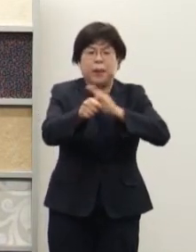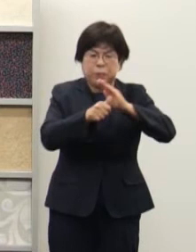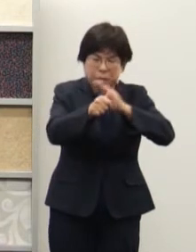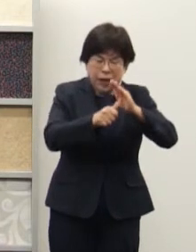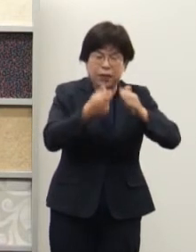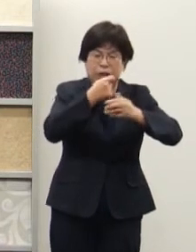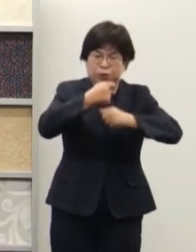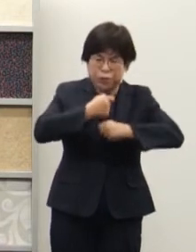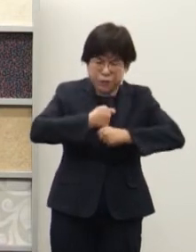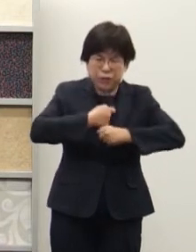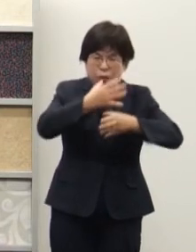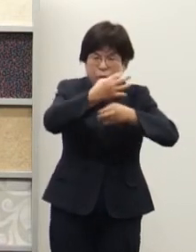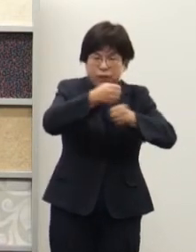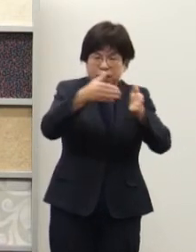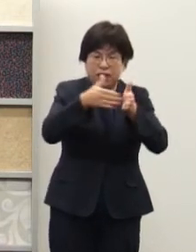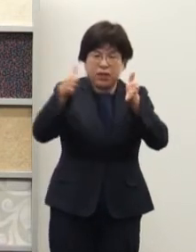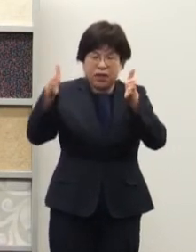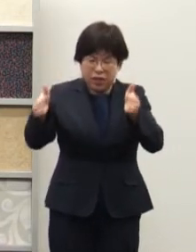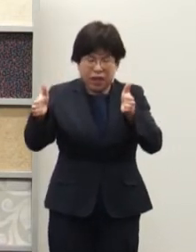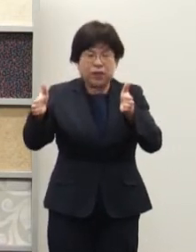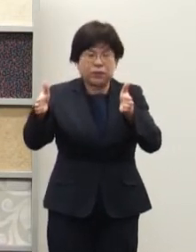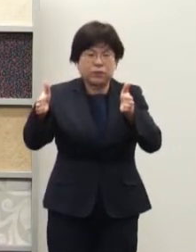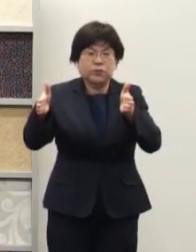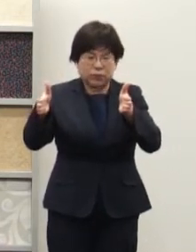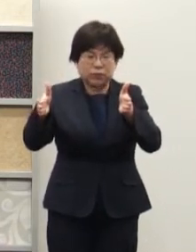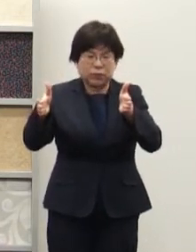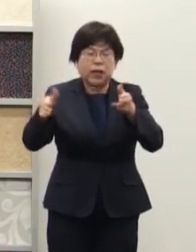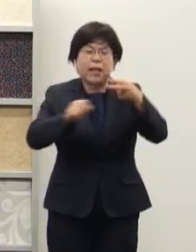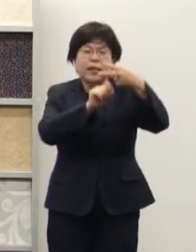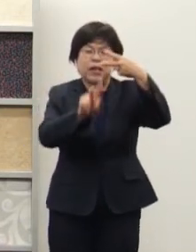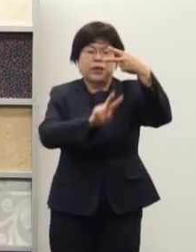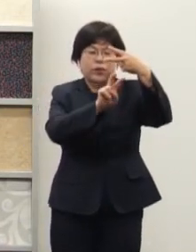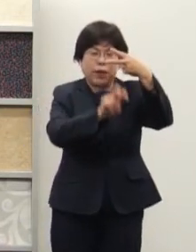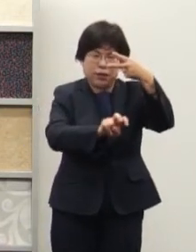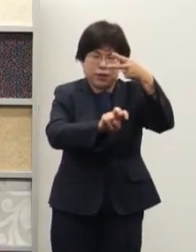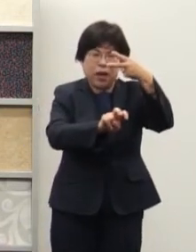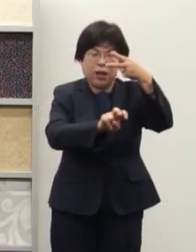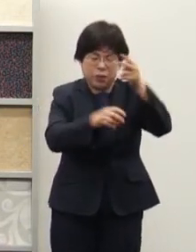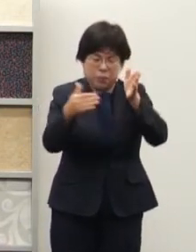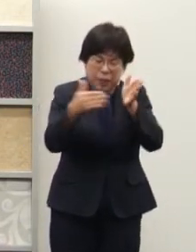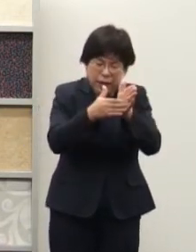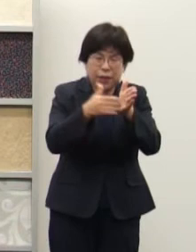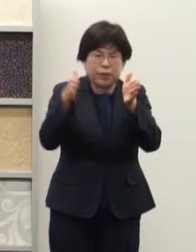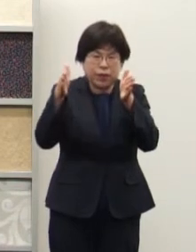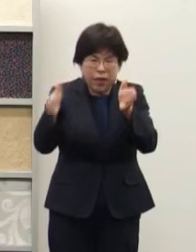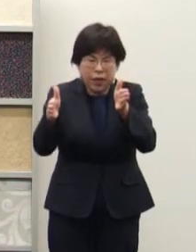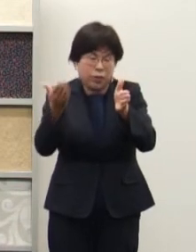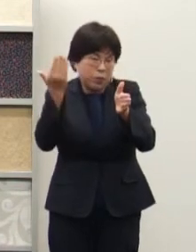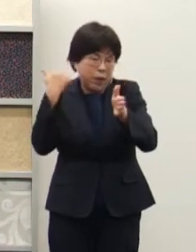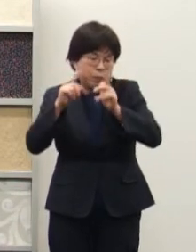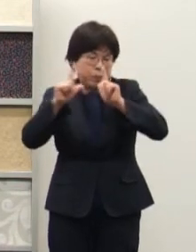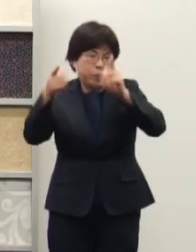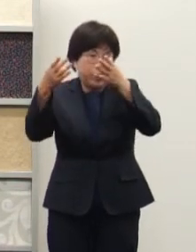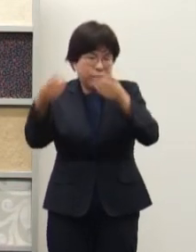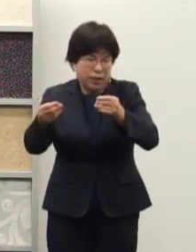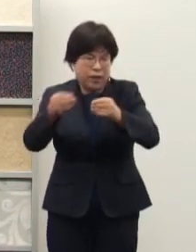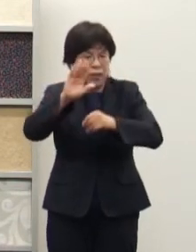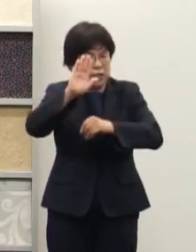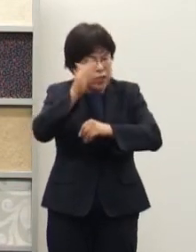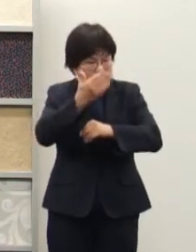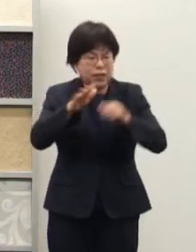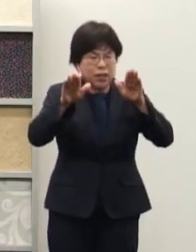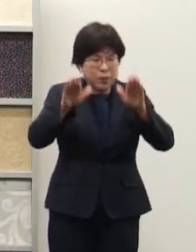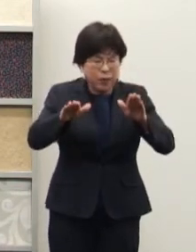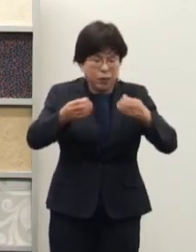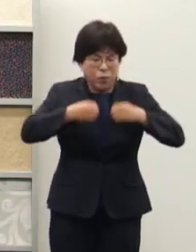この臨時特別協力要請、今月20日までを期限としておりましたが、直近の新規感染者数の推